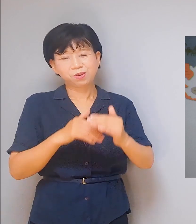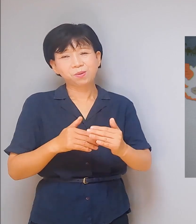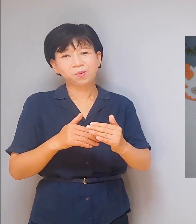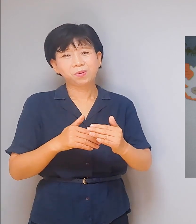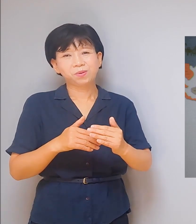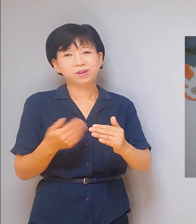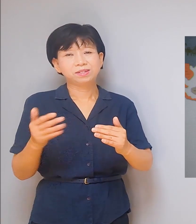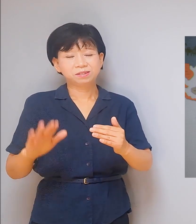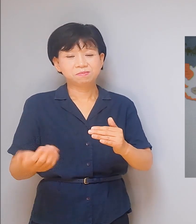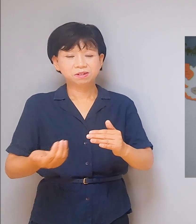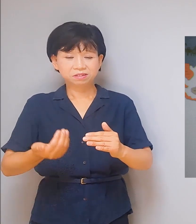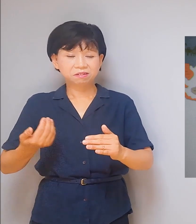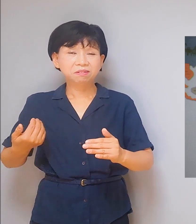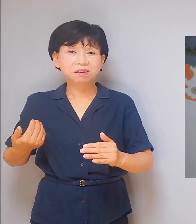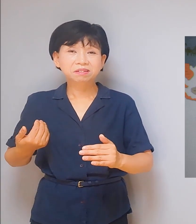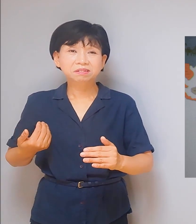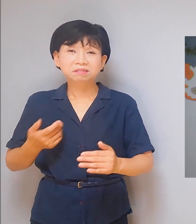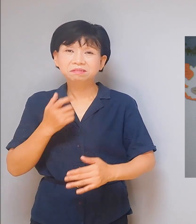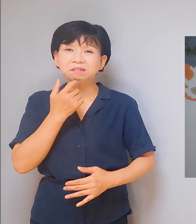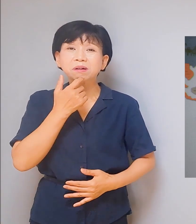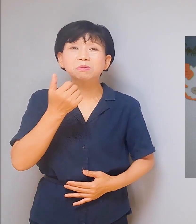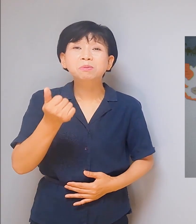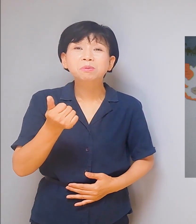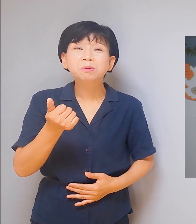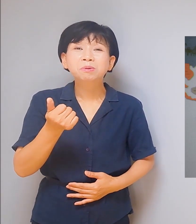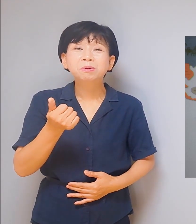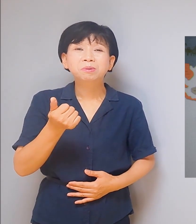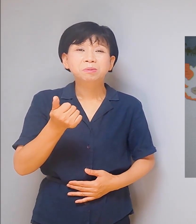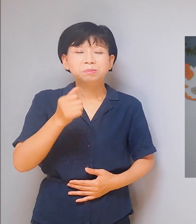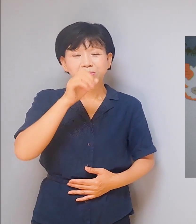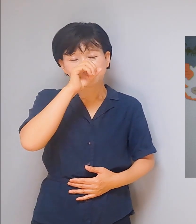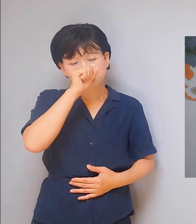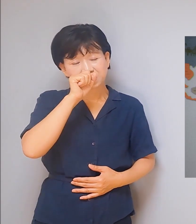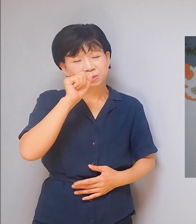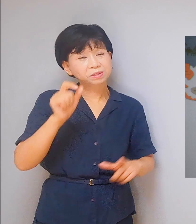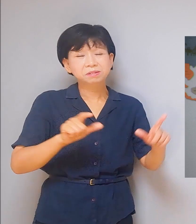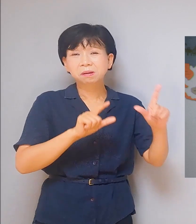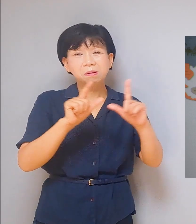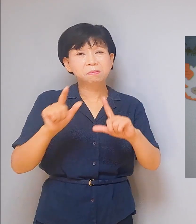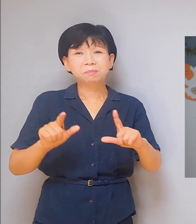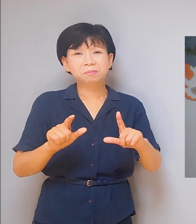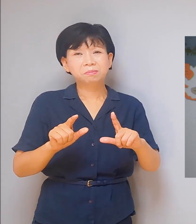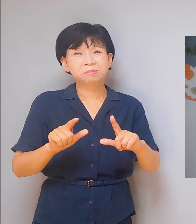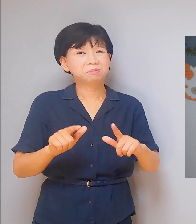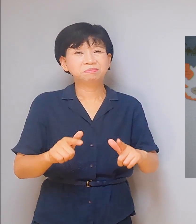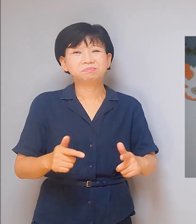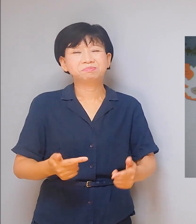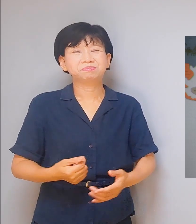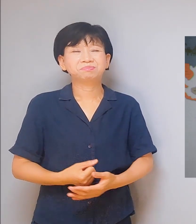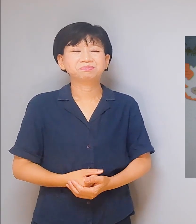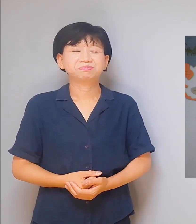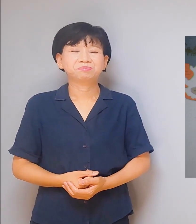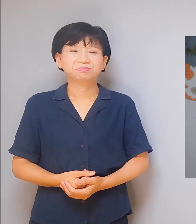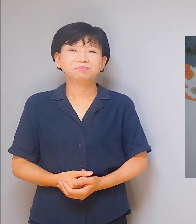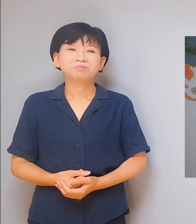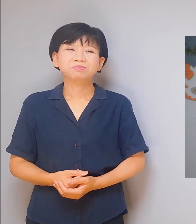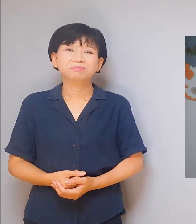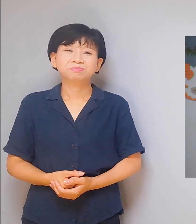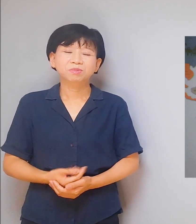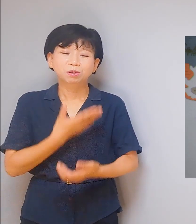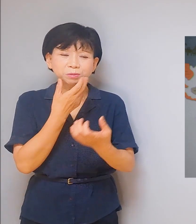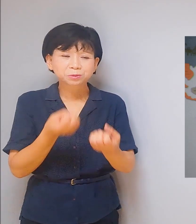그 전까지는 사실 야곱은 그렇게 썩 우리 신자들에게 이런 삶이 우리의